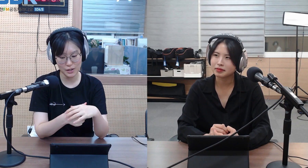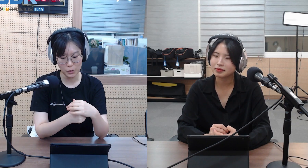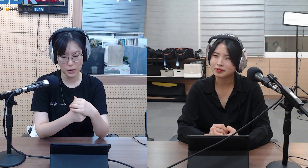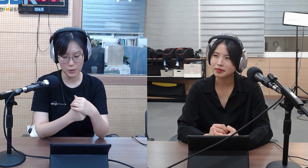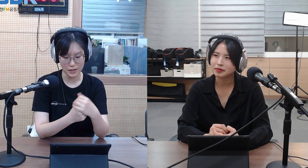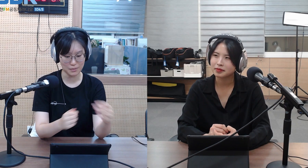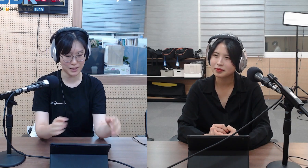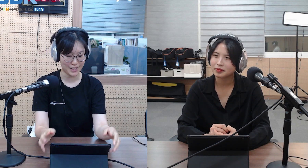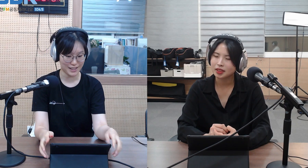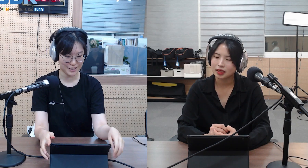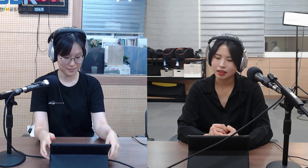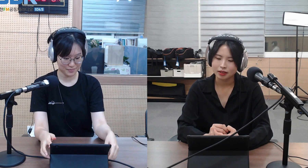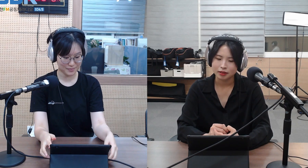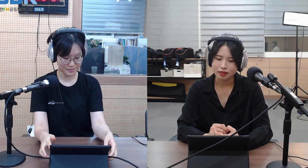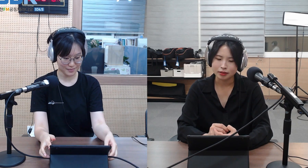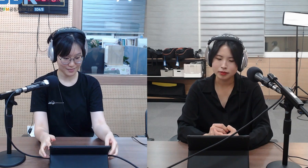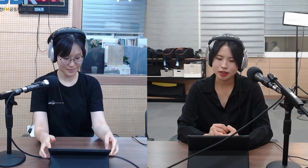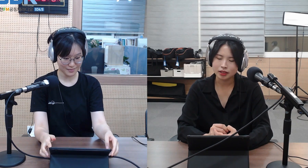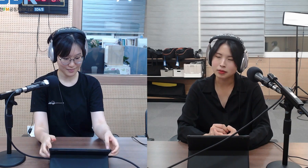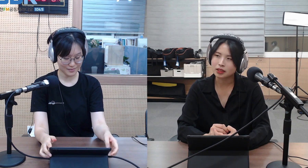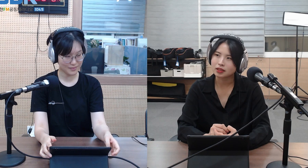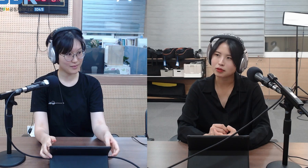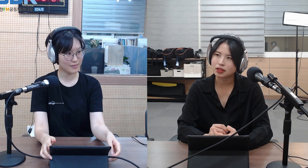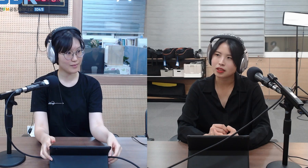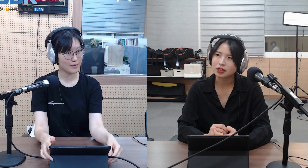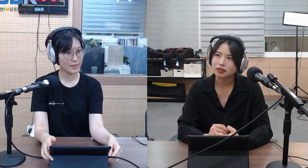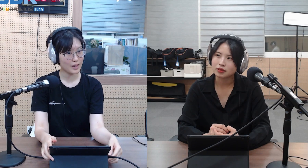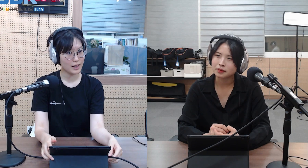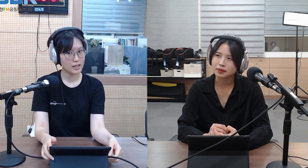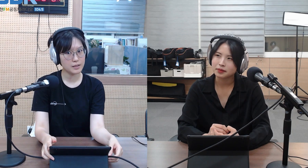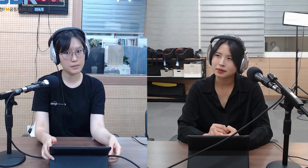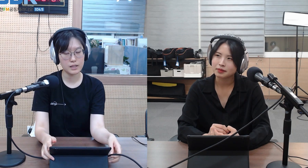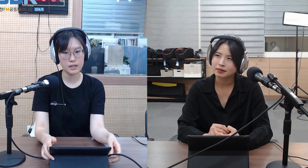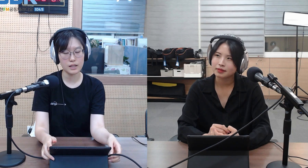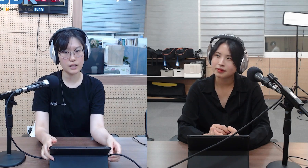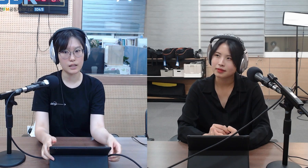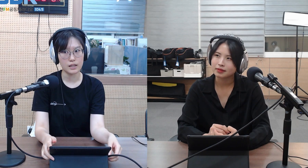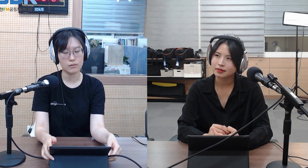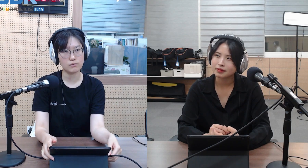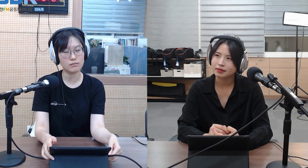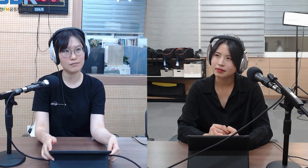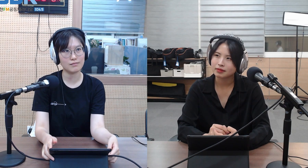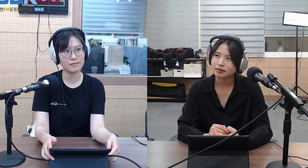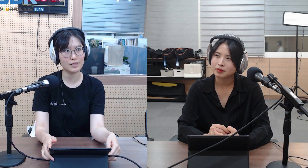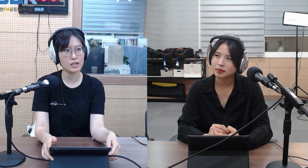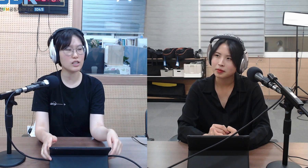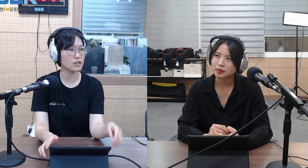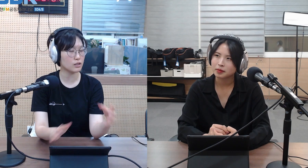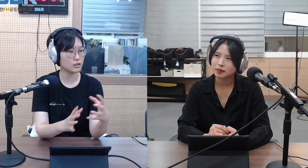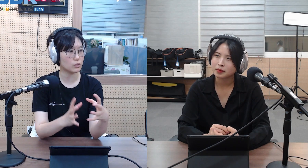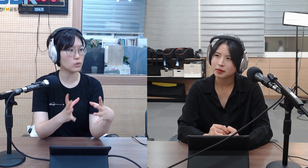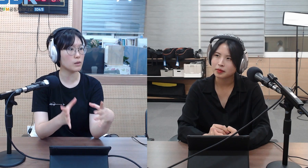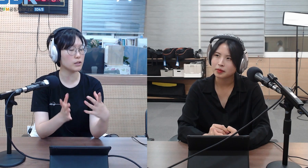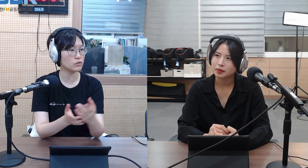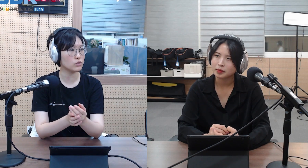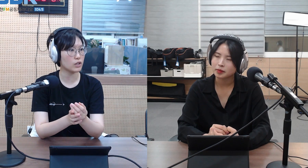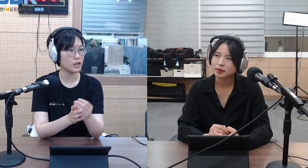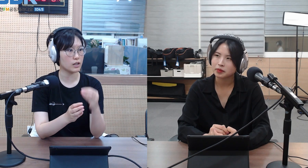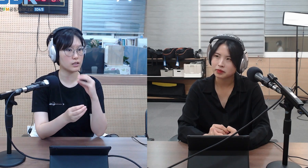보내고 왔습니다. 음식 맛은 어땠나요? 음식이 사실 그 동남아 특유의